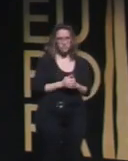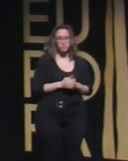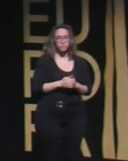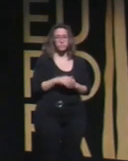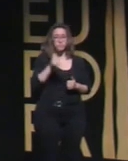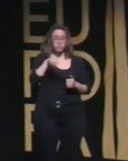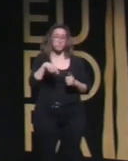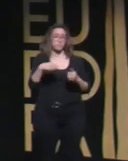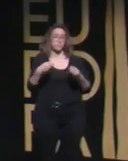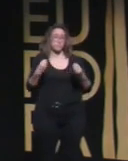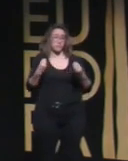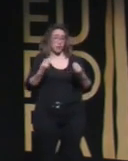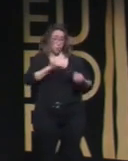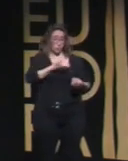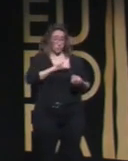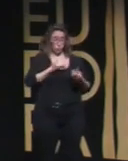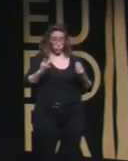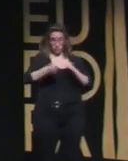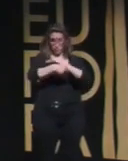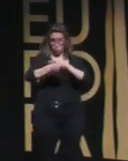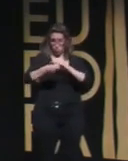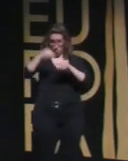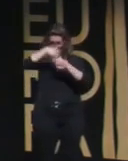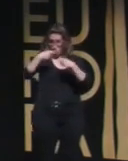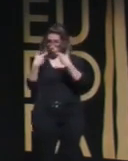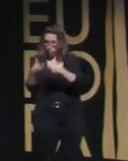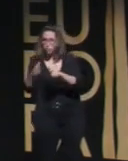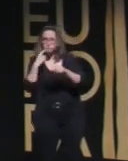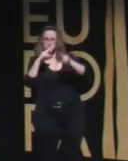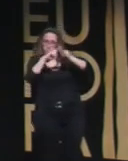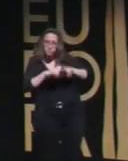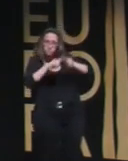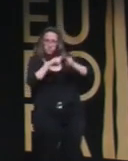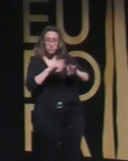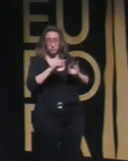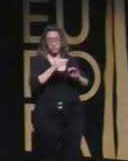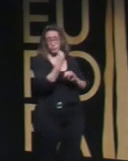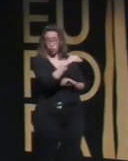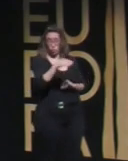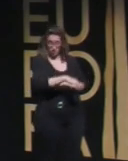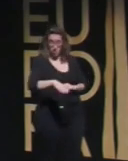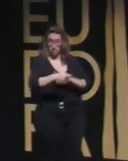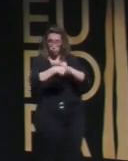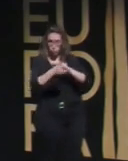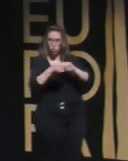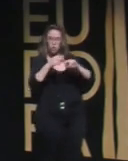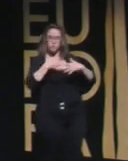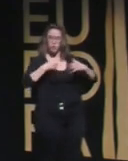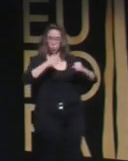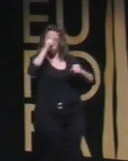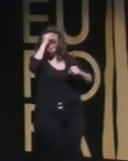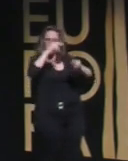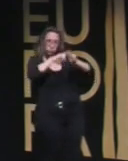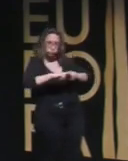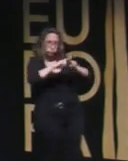Vitoria-Gasteiz se está realizando una investigación, estudio diagnóstico del estado de la salud mental en la población joven de Vitoria-Gasteiz, que analiza todo esto,